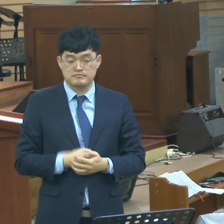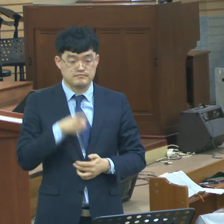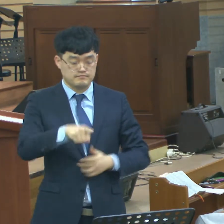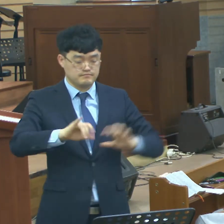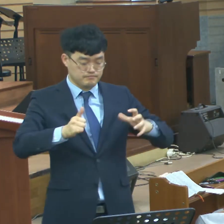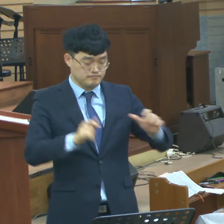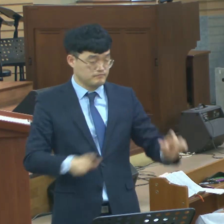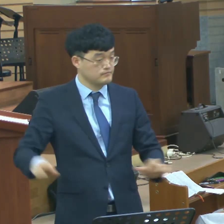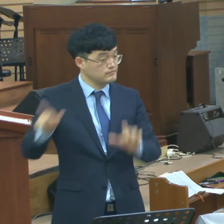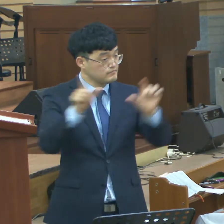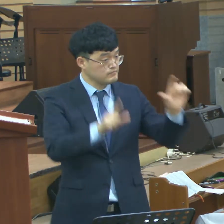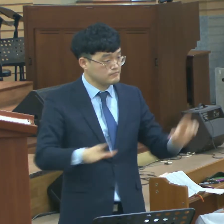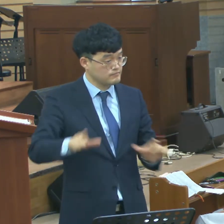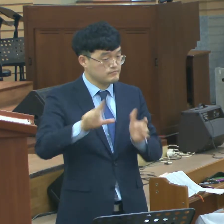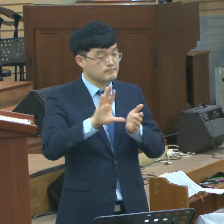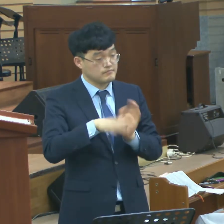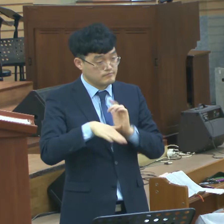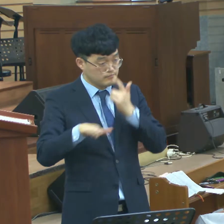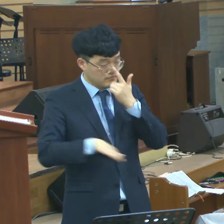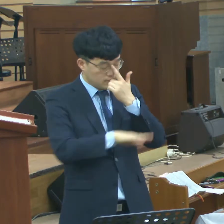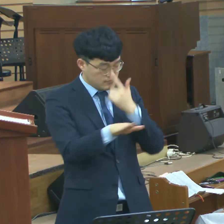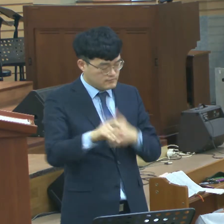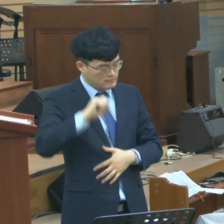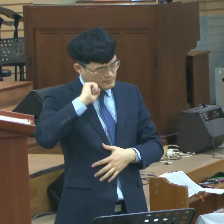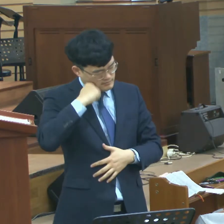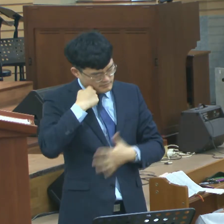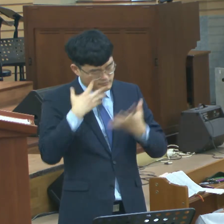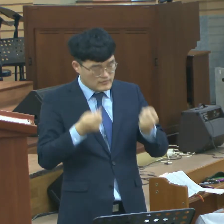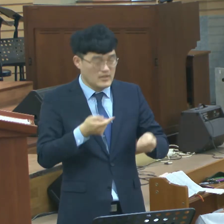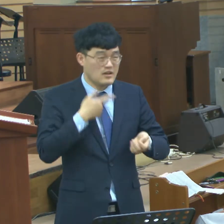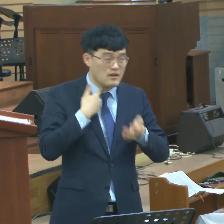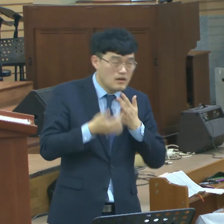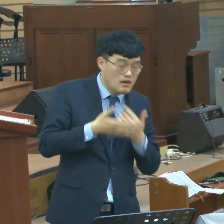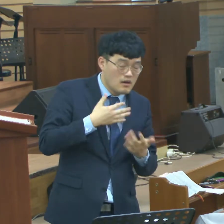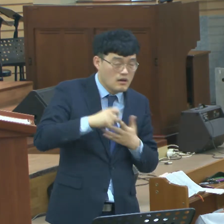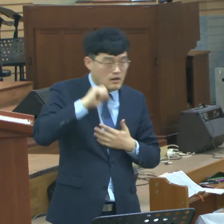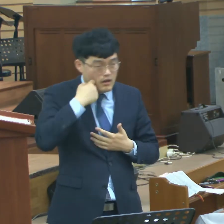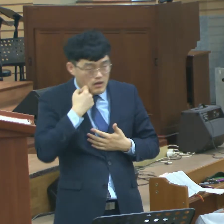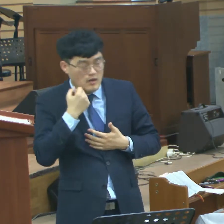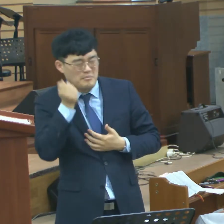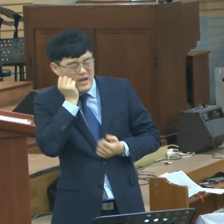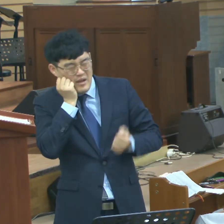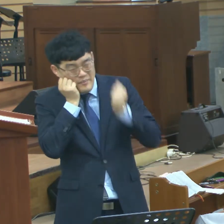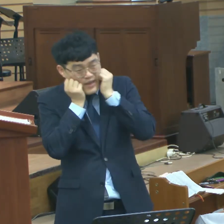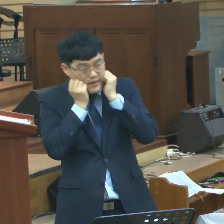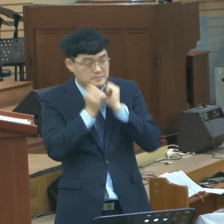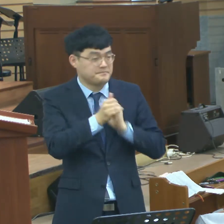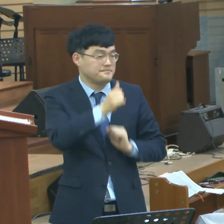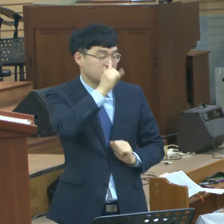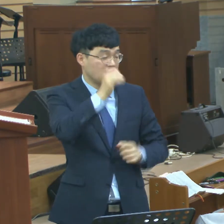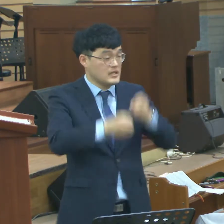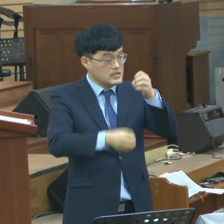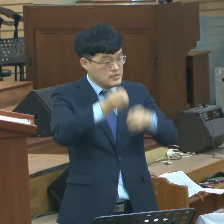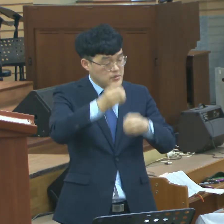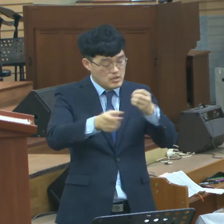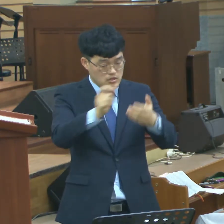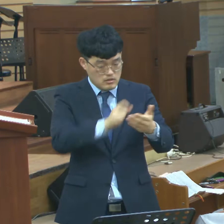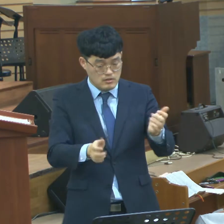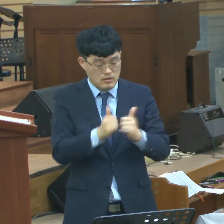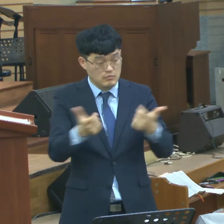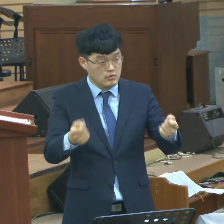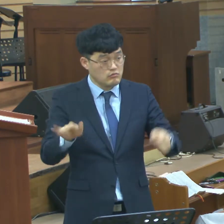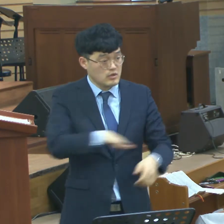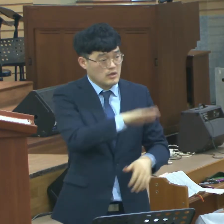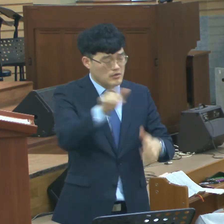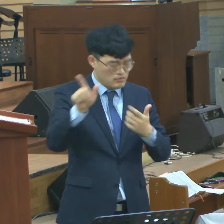세상을 살아가면서 우리는 어려움을 많이 겪습니다. 시편 기자의 고백대로 우리가 종일 주를 위하여